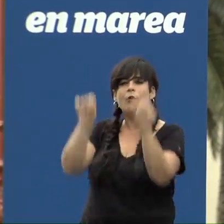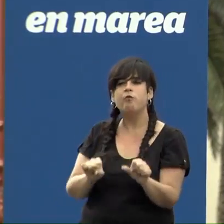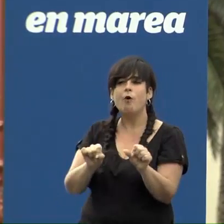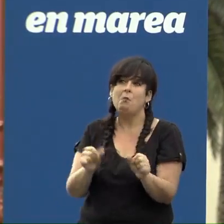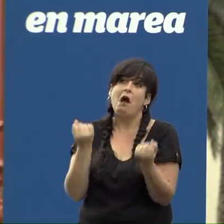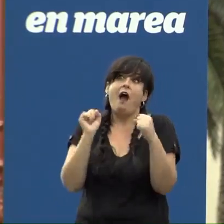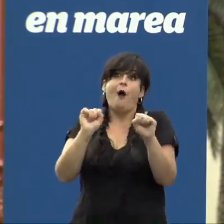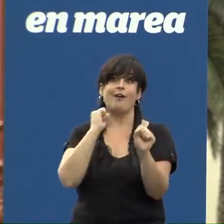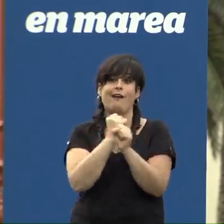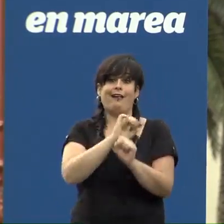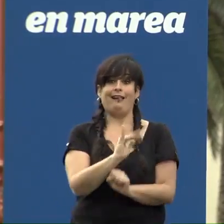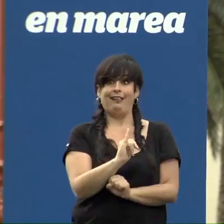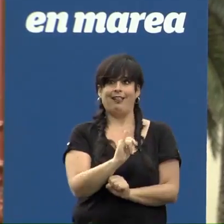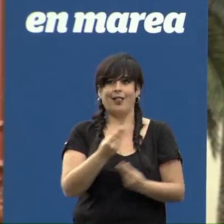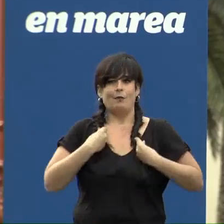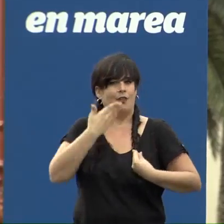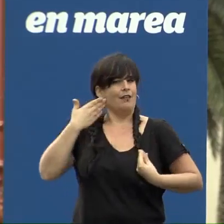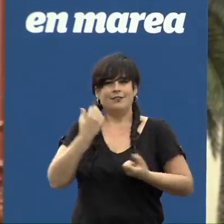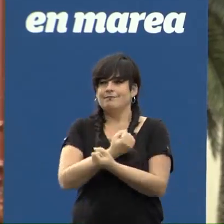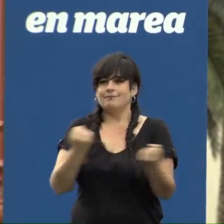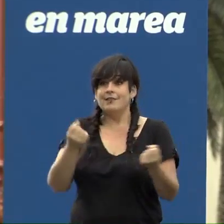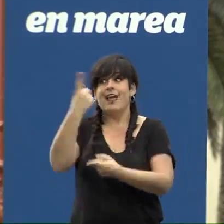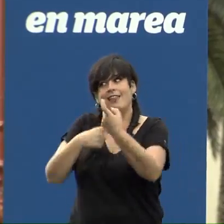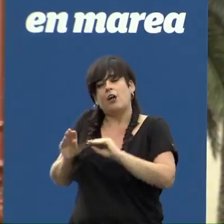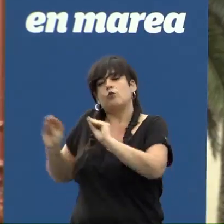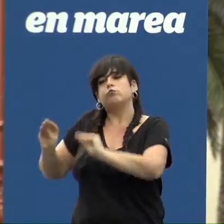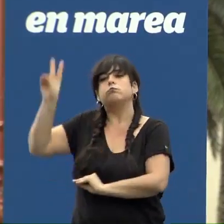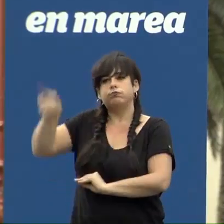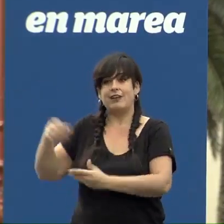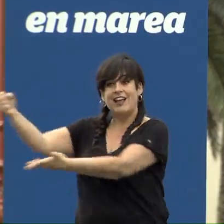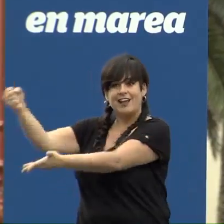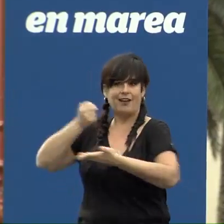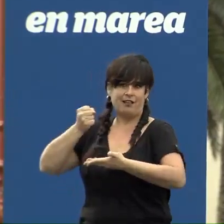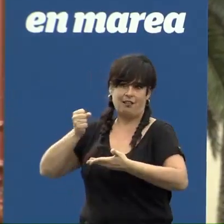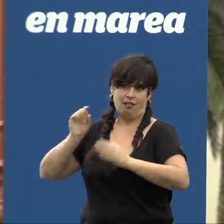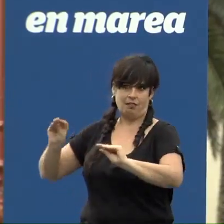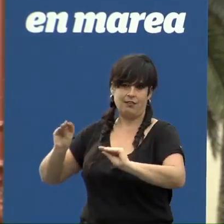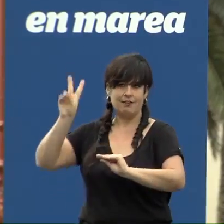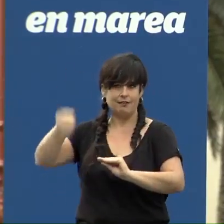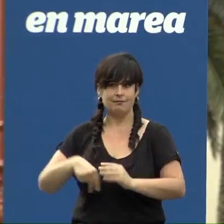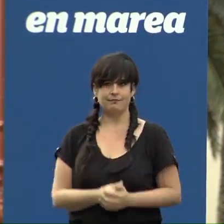podamos vivir con dignidade. Esos son os datos que nos deixa o señor Feijóo. Esa é a ardanza que nos deixa o señor Feijóo.